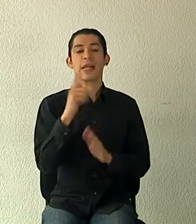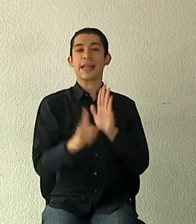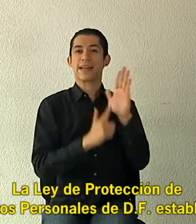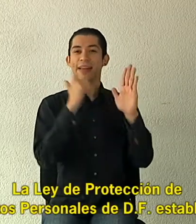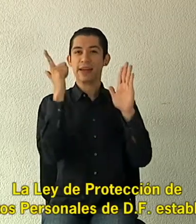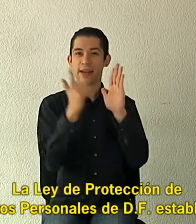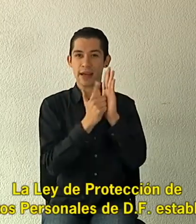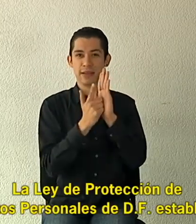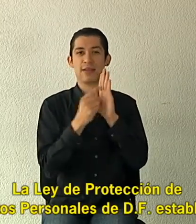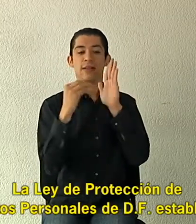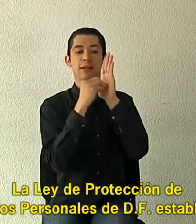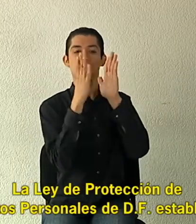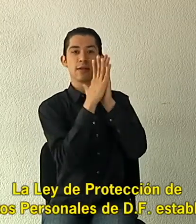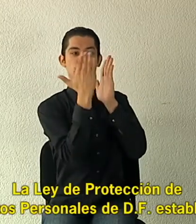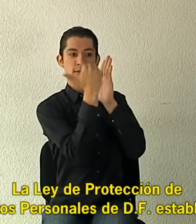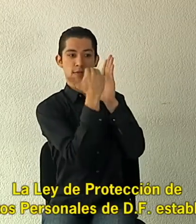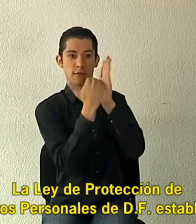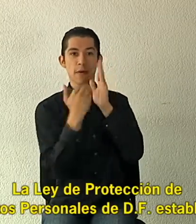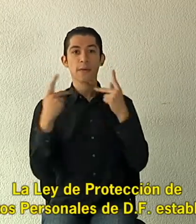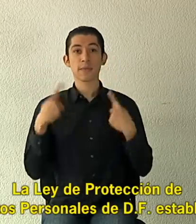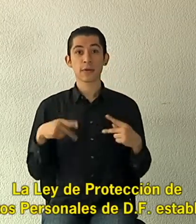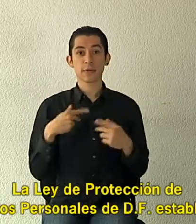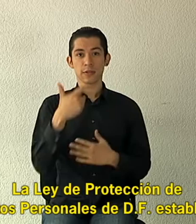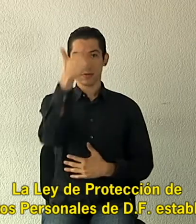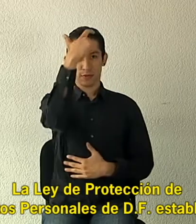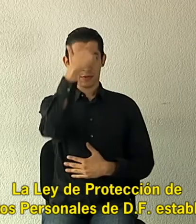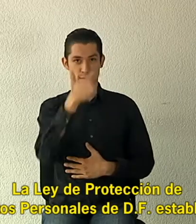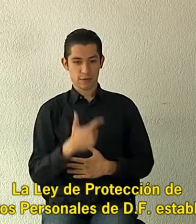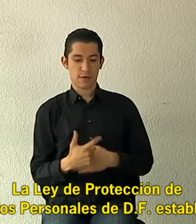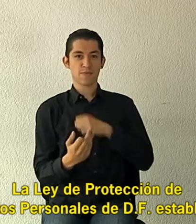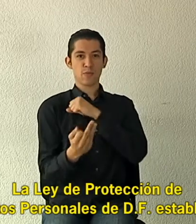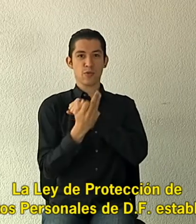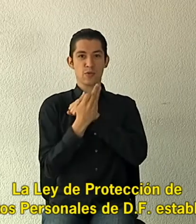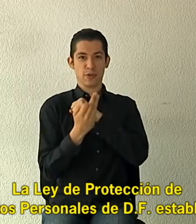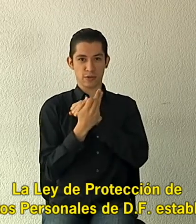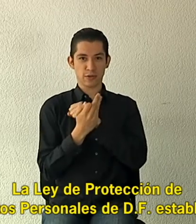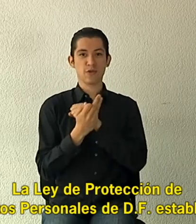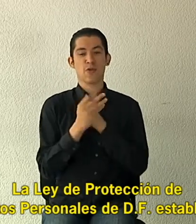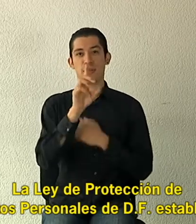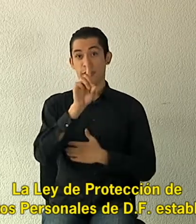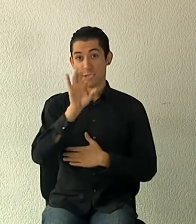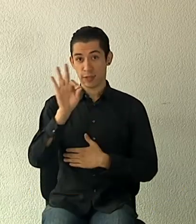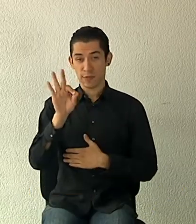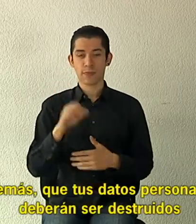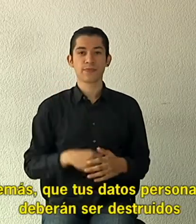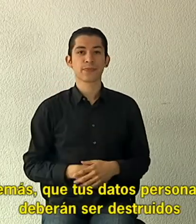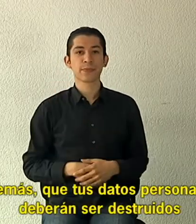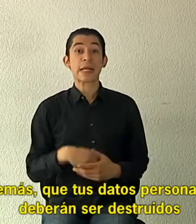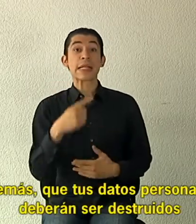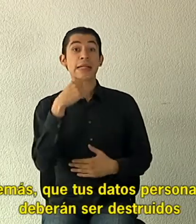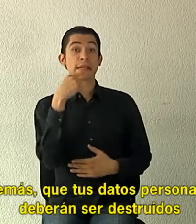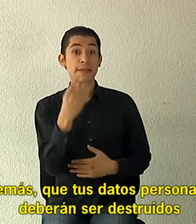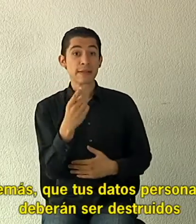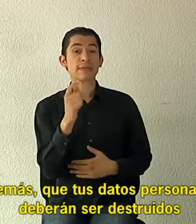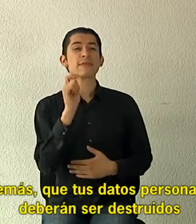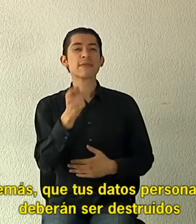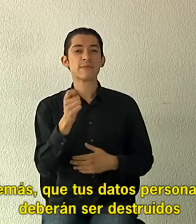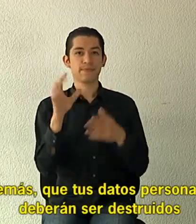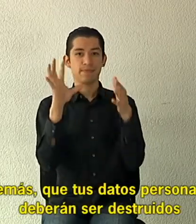la ley de protección de datos personales del distrito federal establece además que tus datos personales